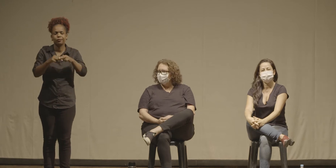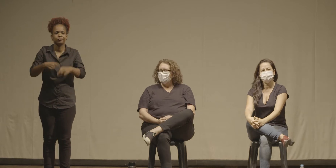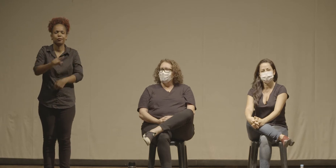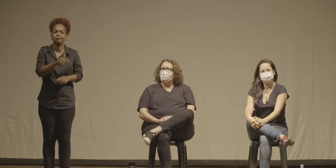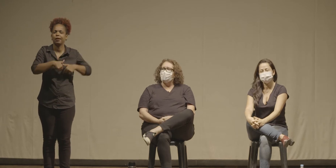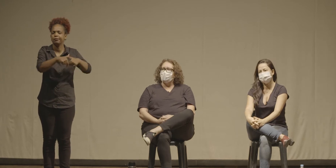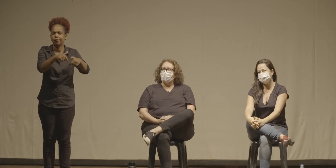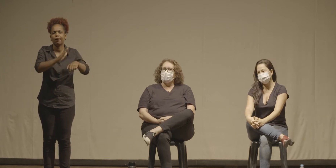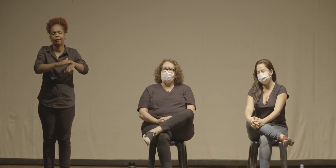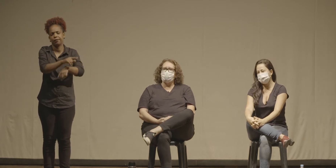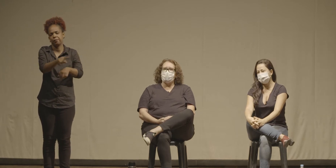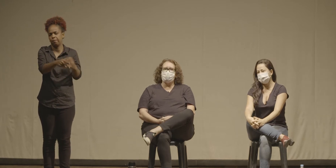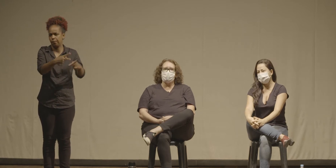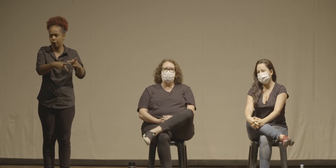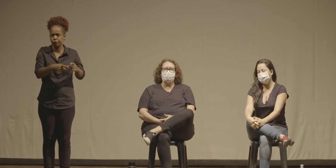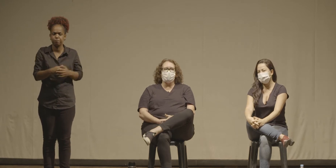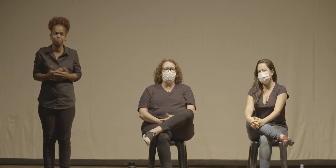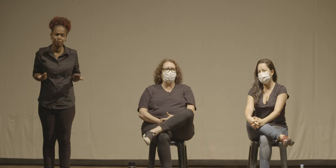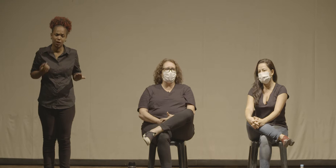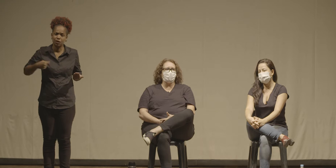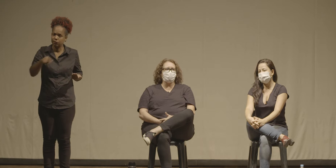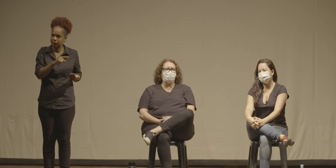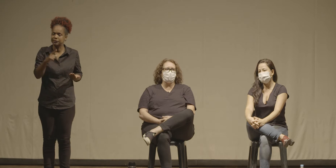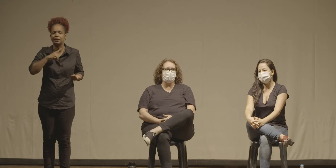né? A gente teve